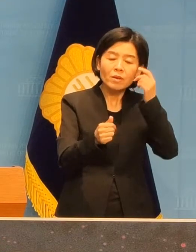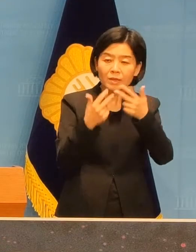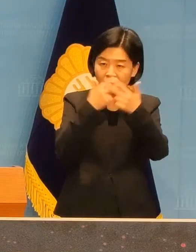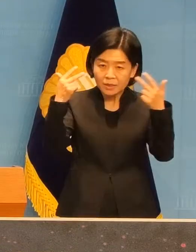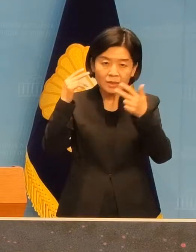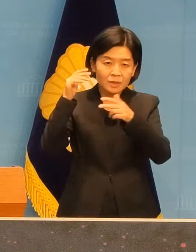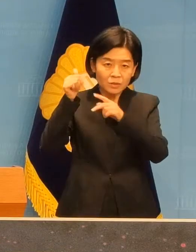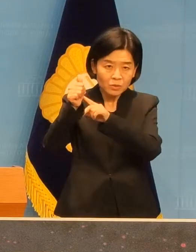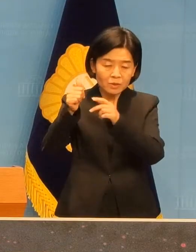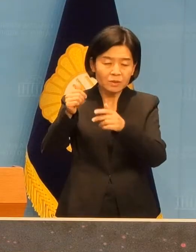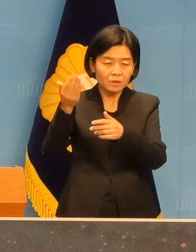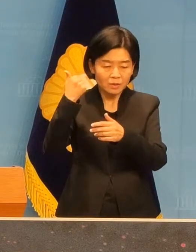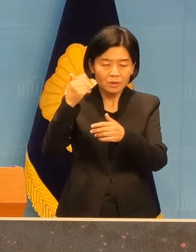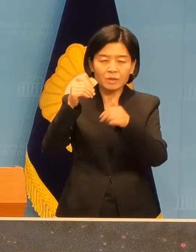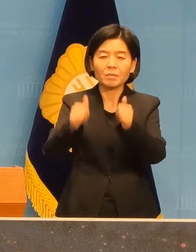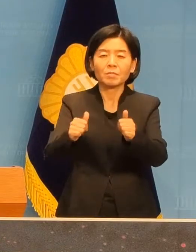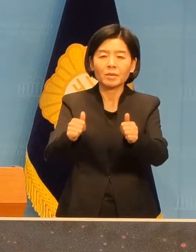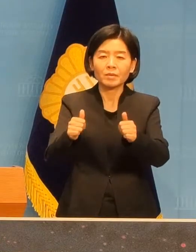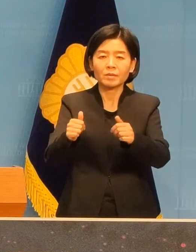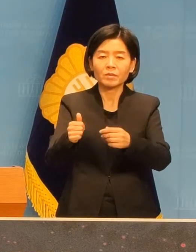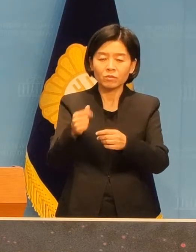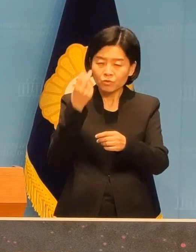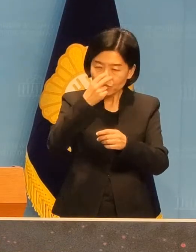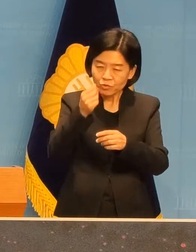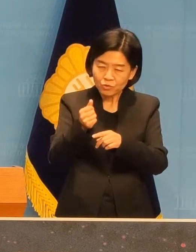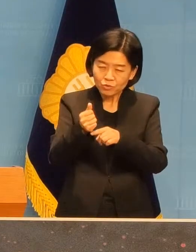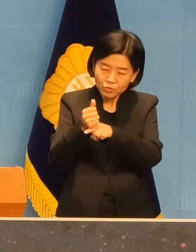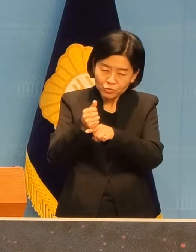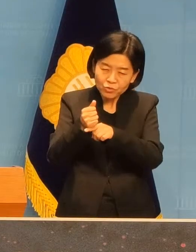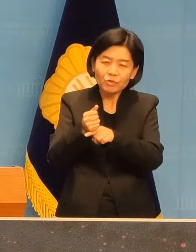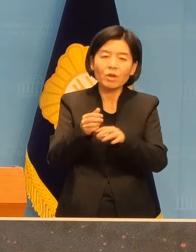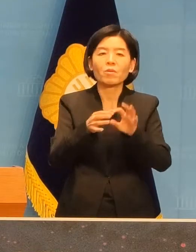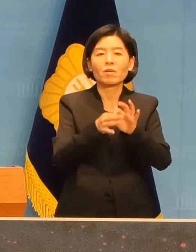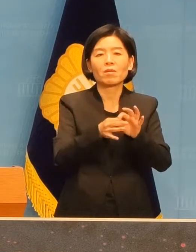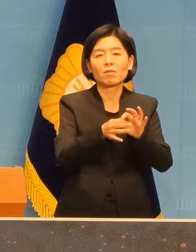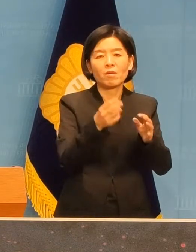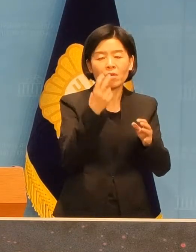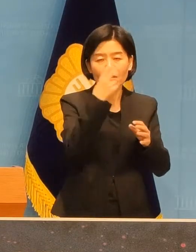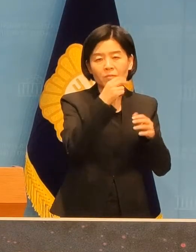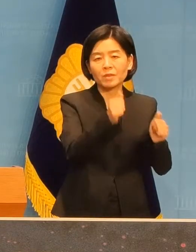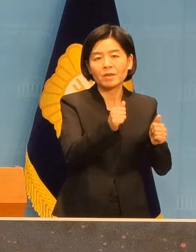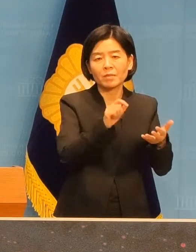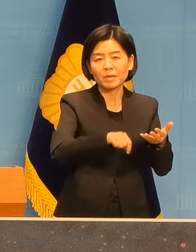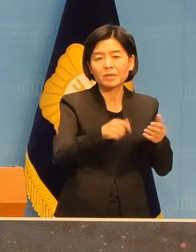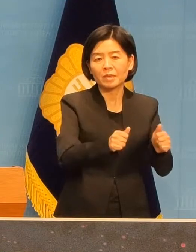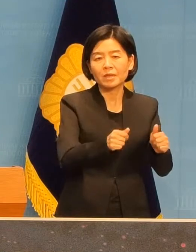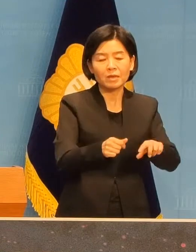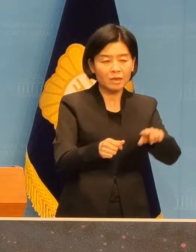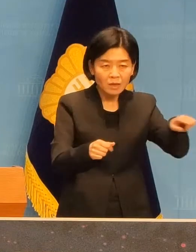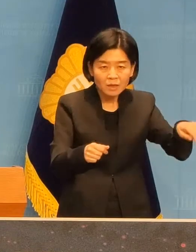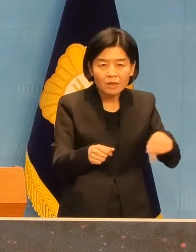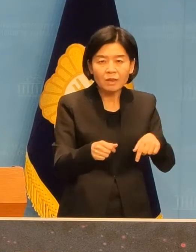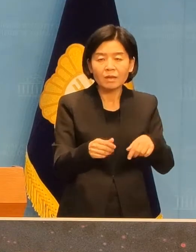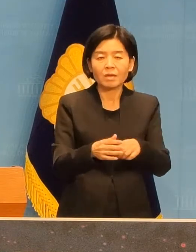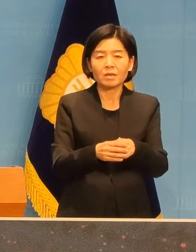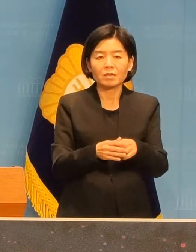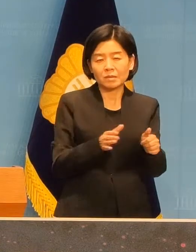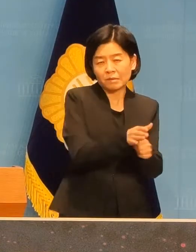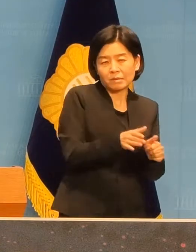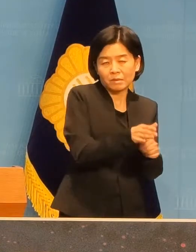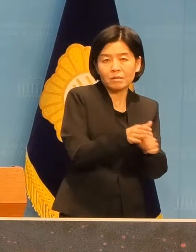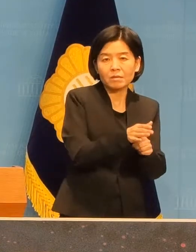또는 수사와 관련된 검판사들이었습니다. 한마디로 이러한 불순한 목적으로